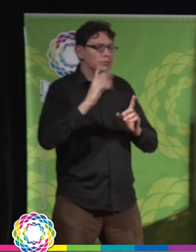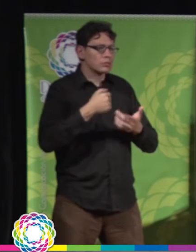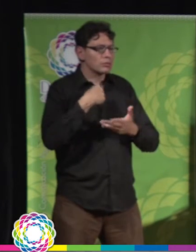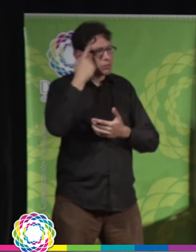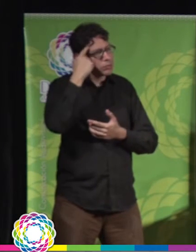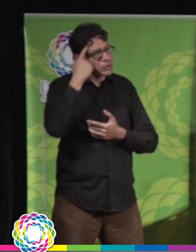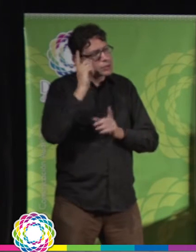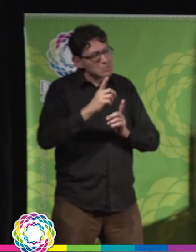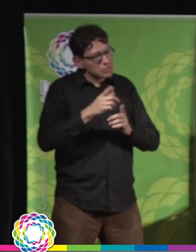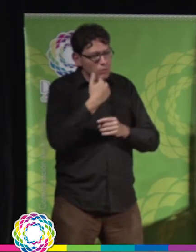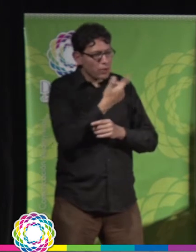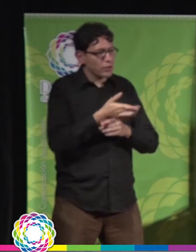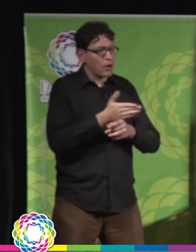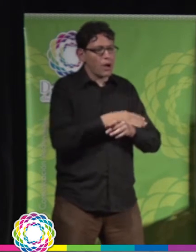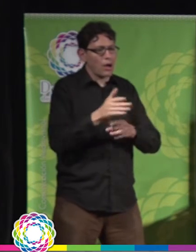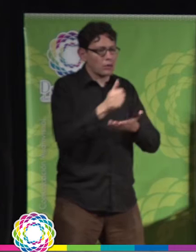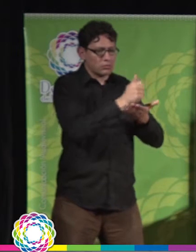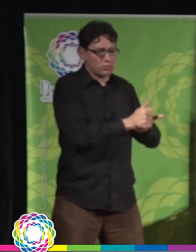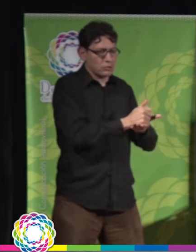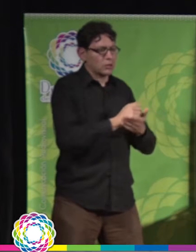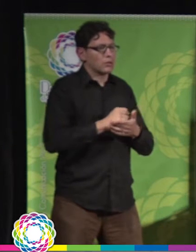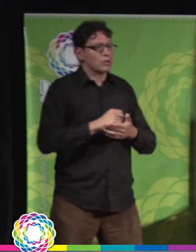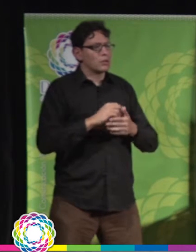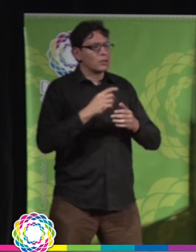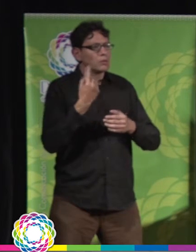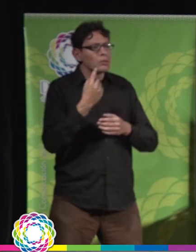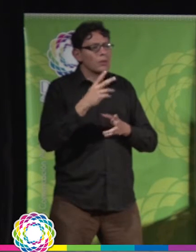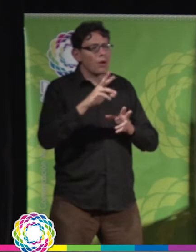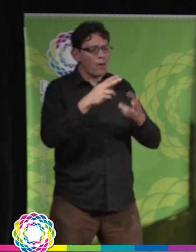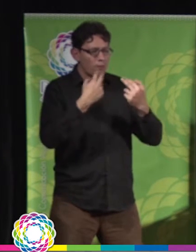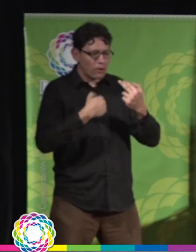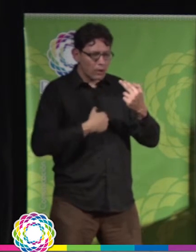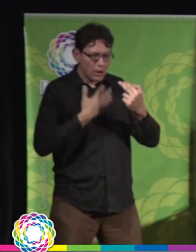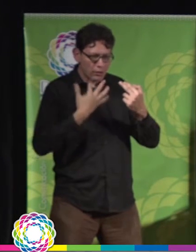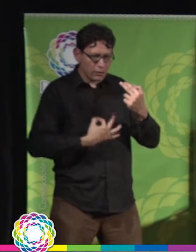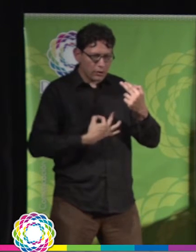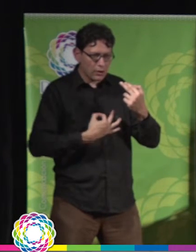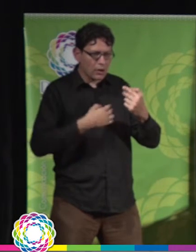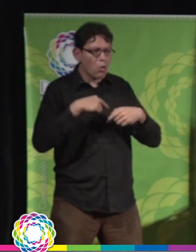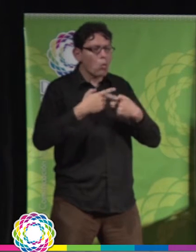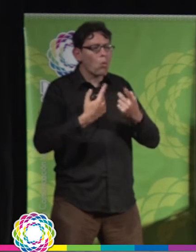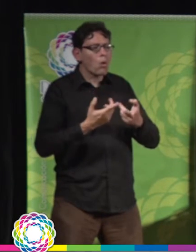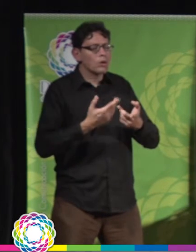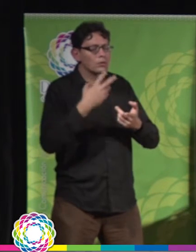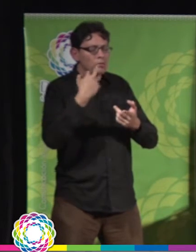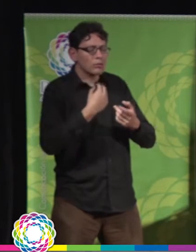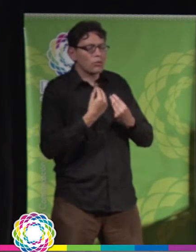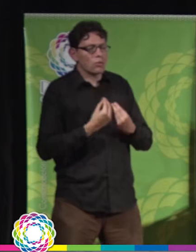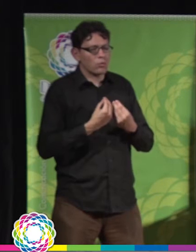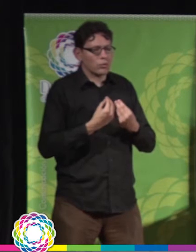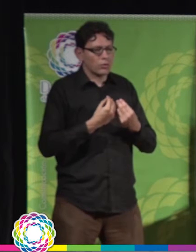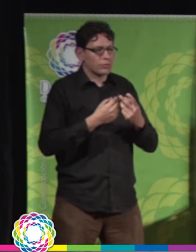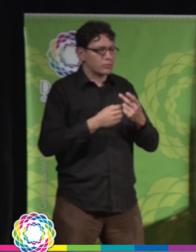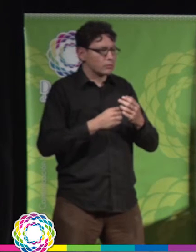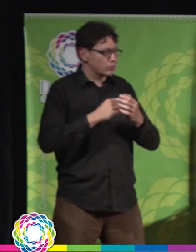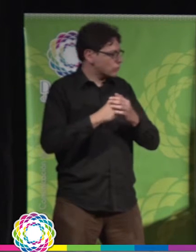cuestión es si nos ven y cuándo nos ven. Y ahí una de las primeras cuestiones que pensamos, esta cuestión